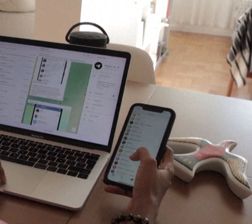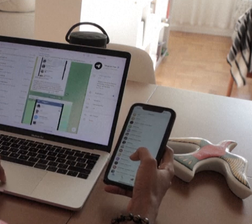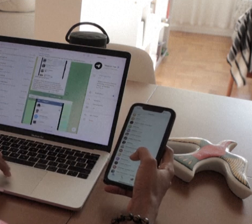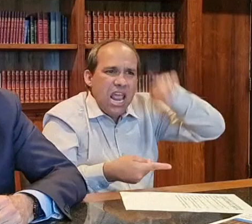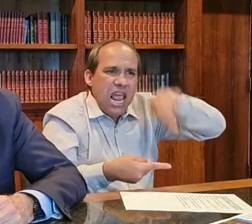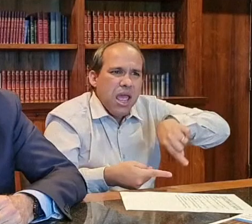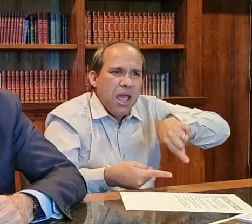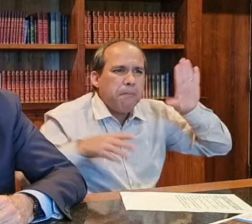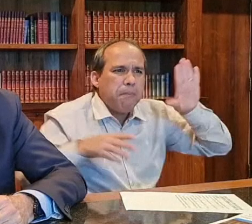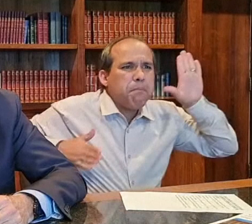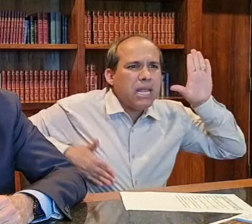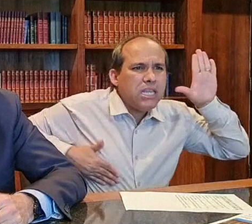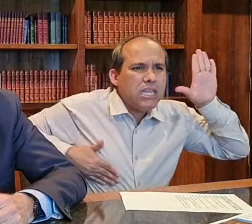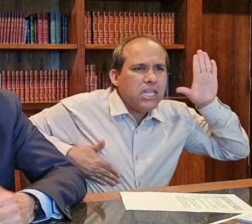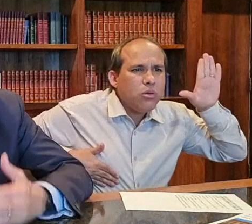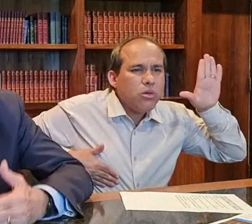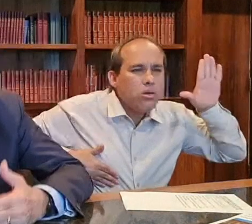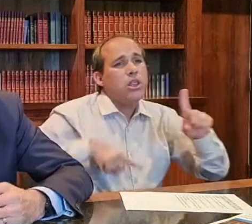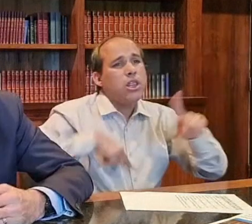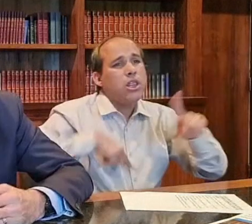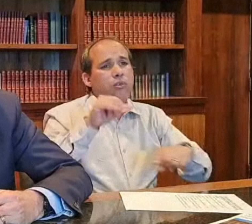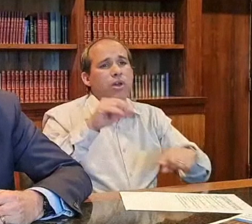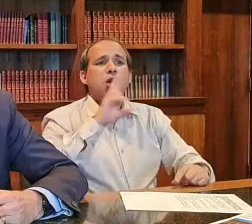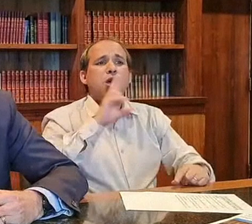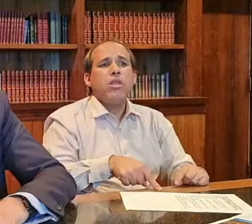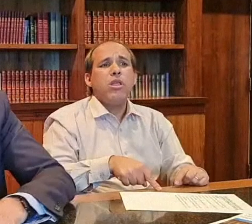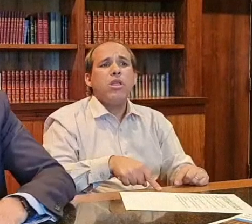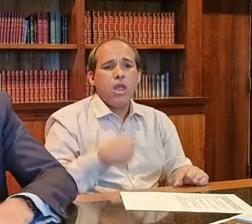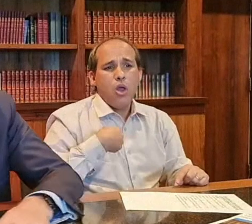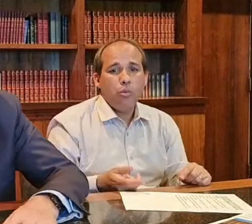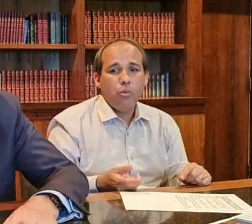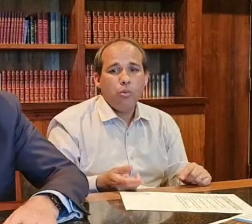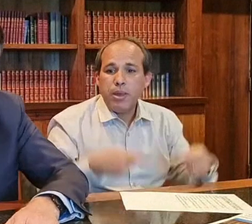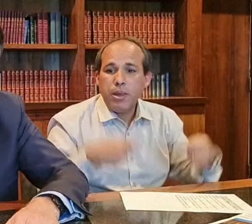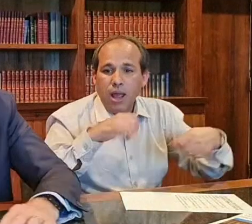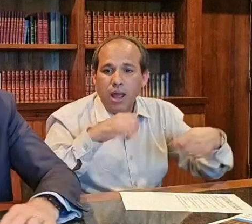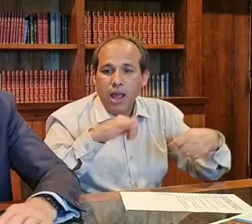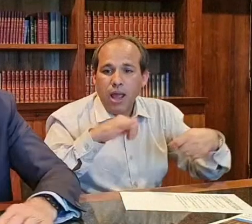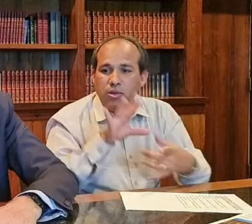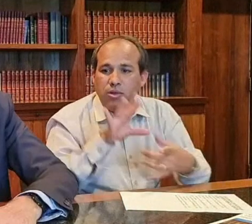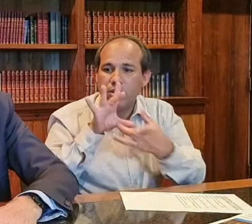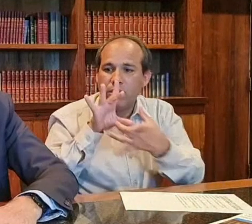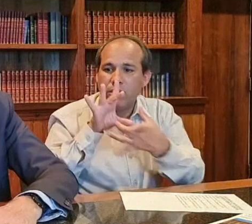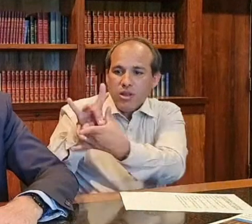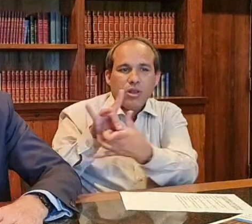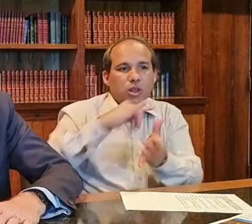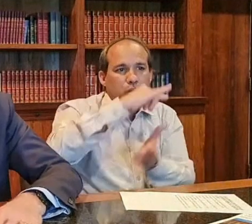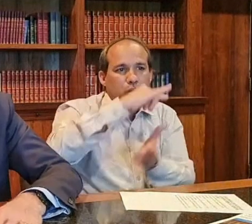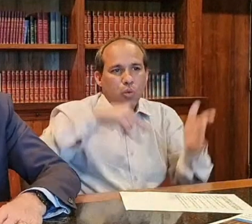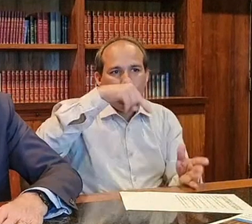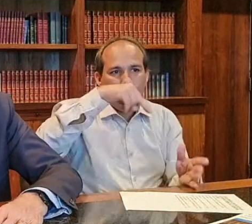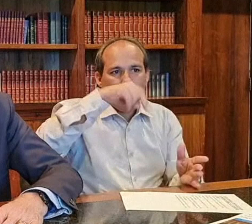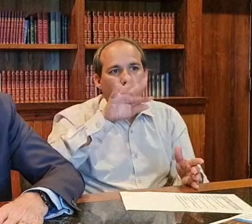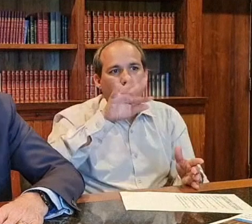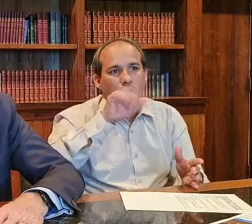bolsonaro descreveu a suspensão do telegram como inadmissível e diz que ameaçava a liberdade dos brasileiros o presidente já